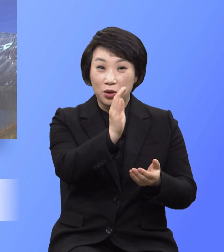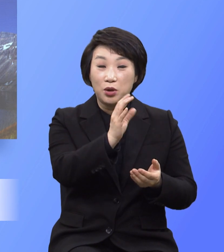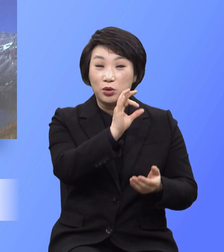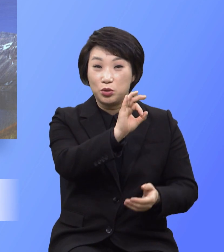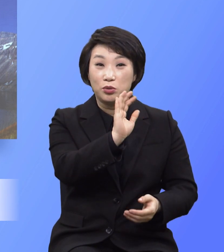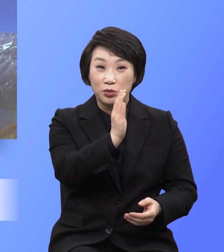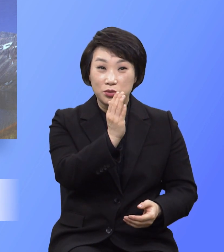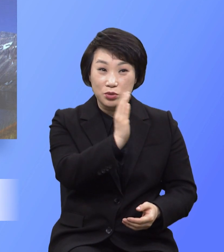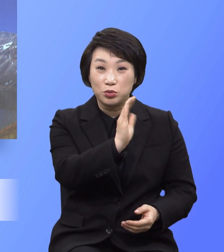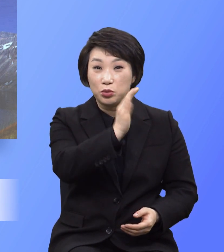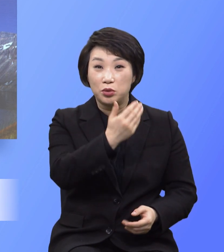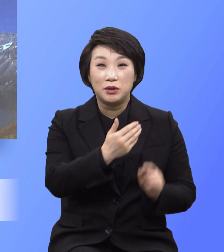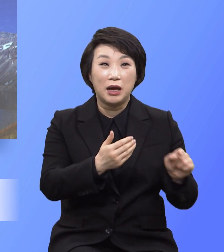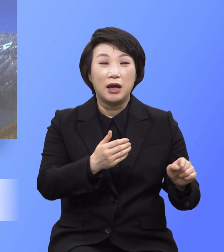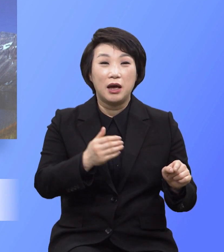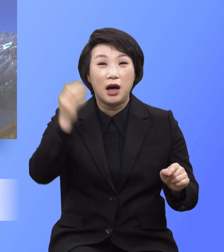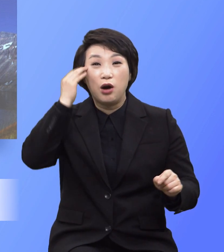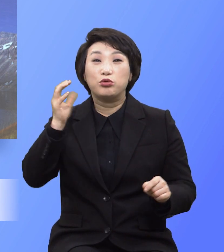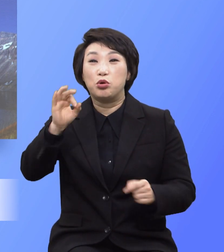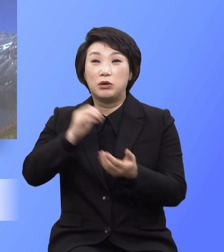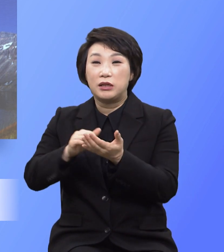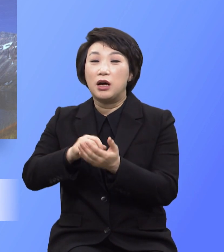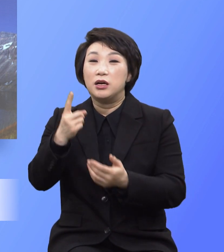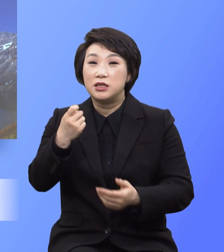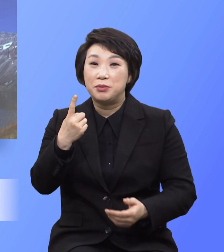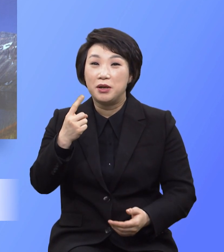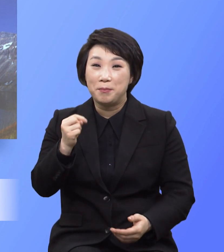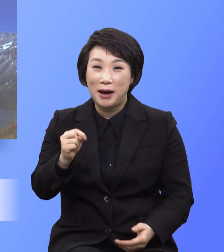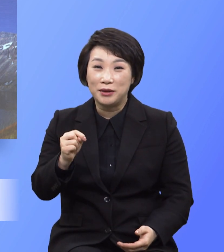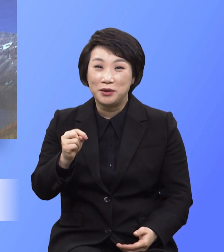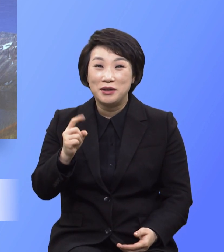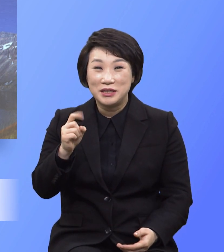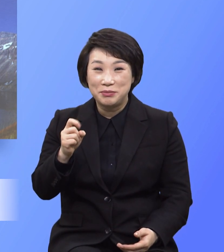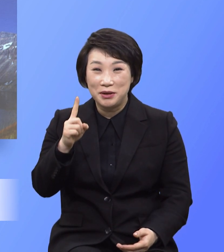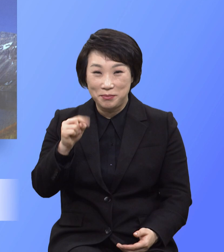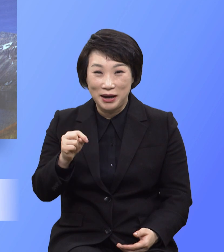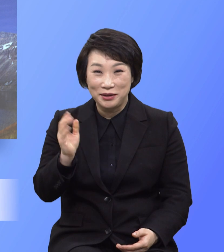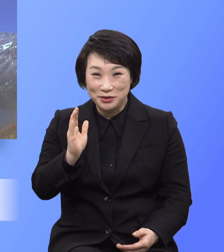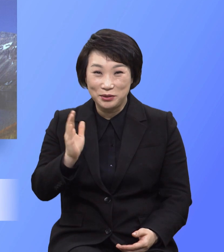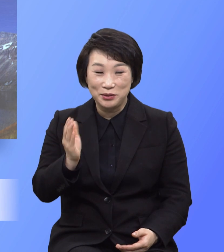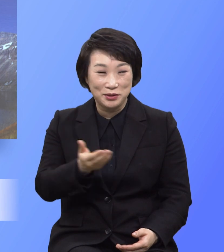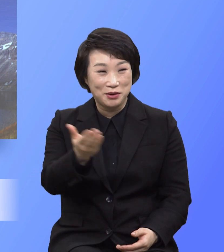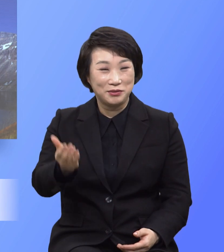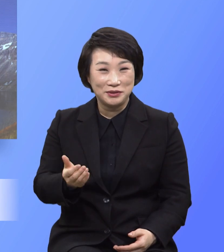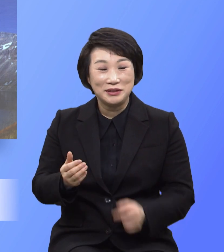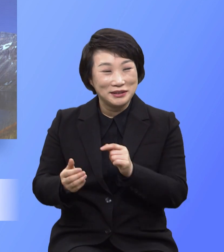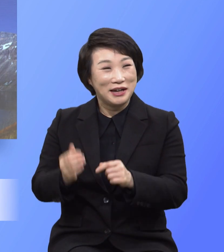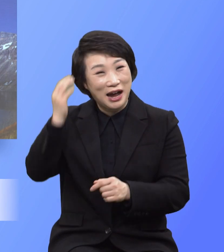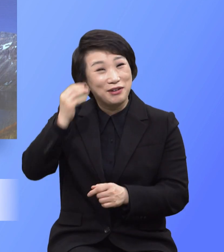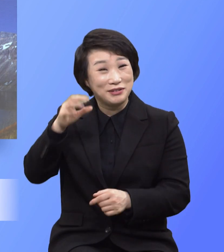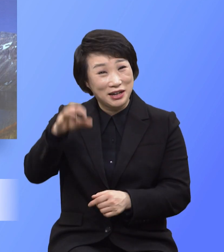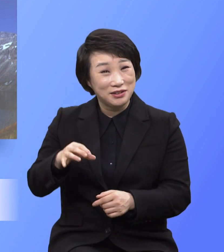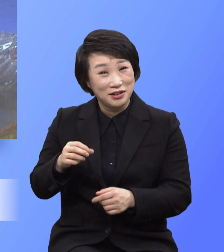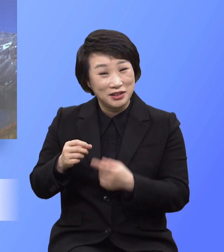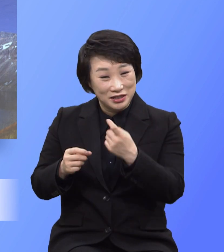12만 원이요. 우리나라 돈으로 장사해서 미천으로 벌어먹을 만한 돈 되었어요?